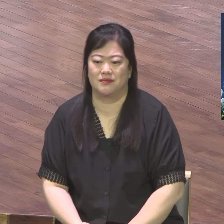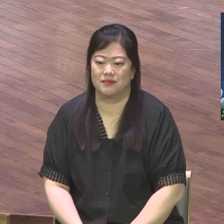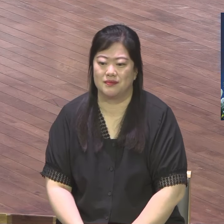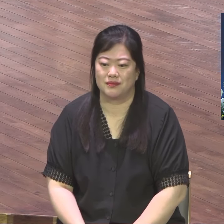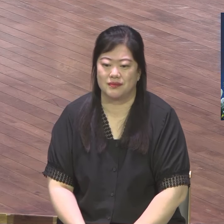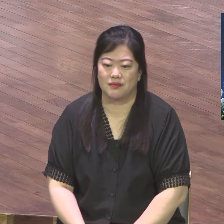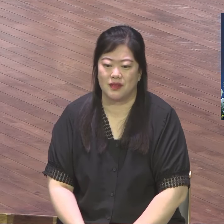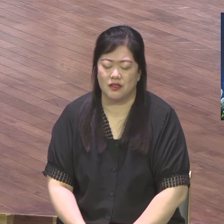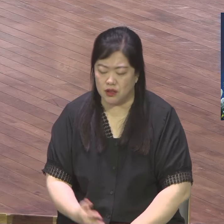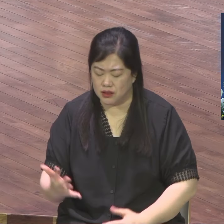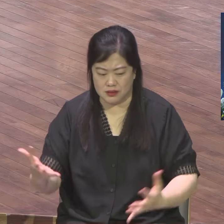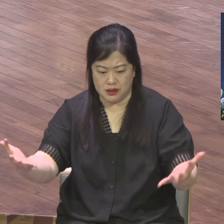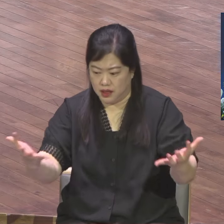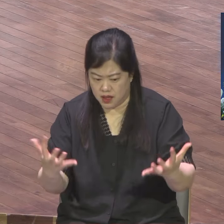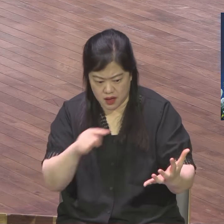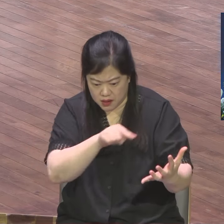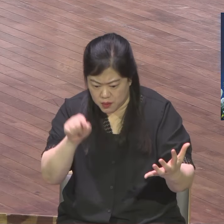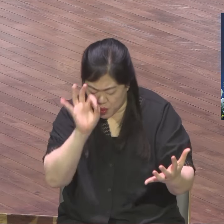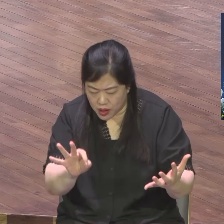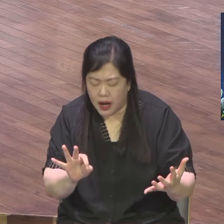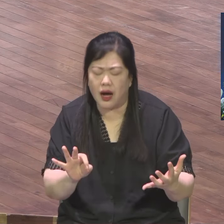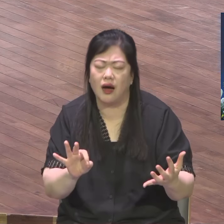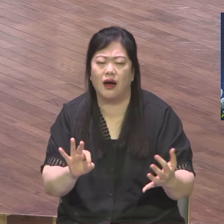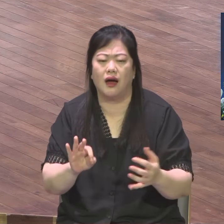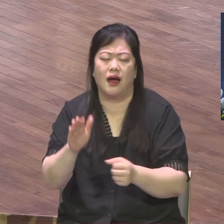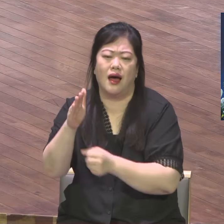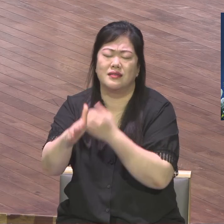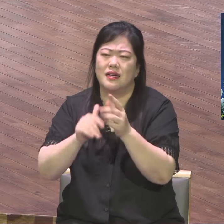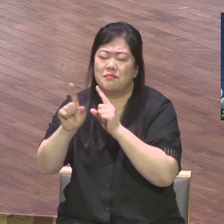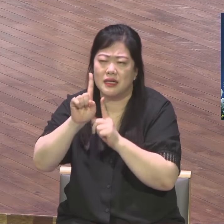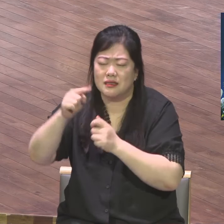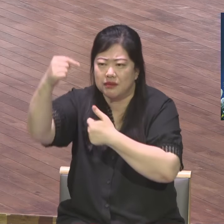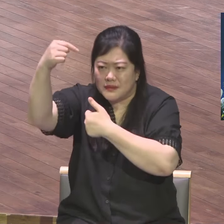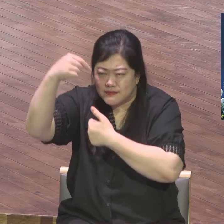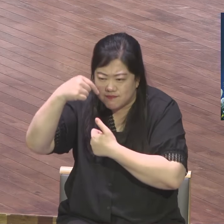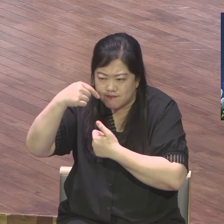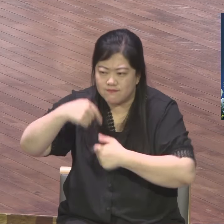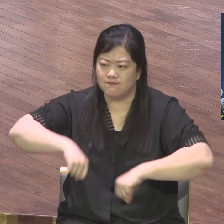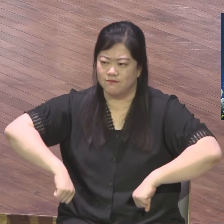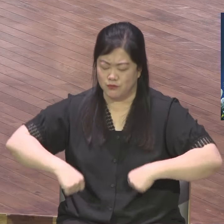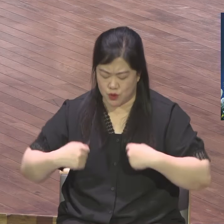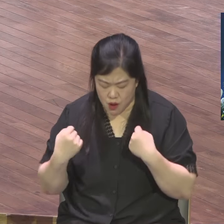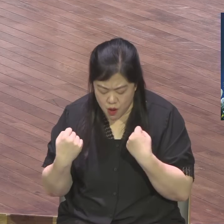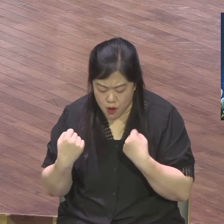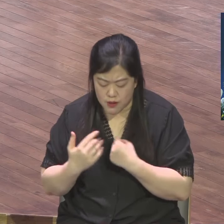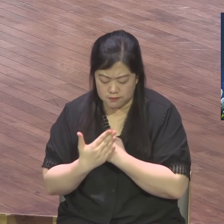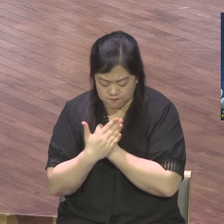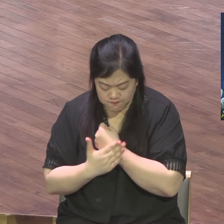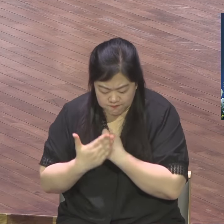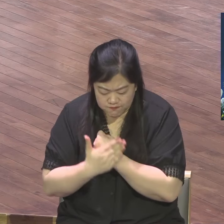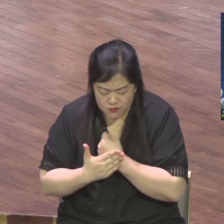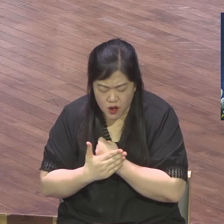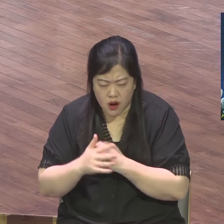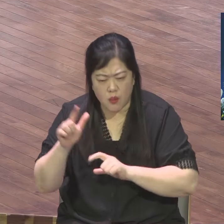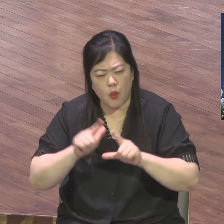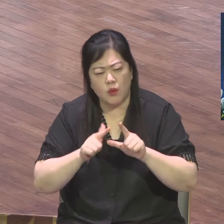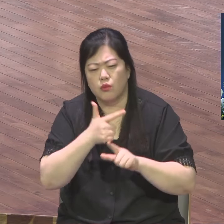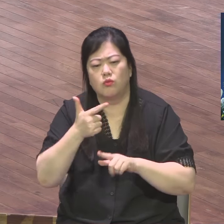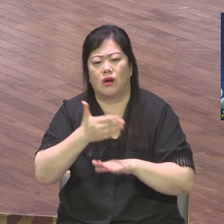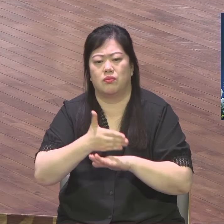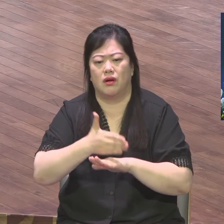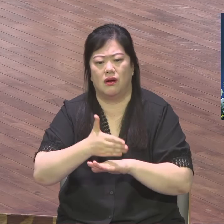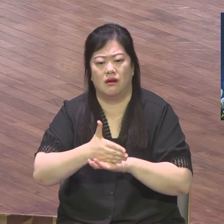사랑하고 교회 사랑하고 하나님 말씀에 순종하는 분들이구나. 앞으로 2차 3차